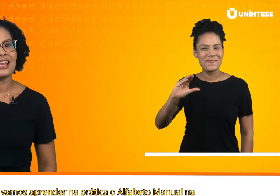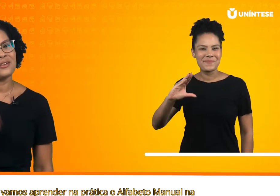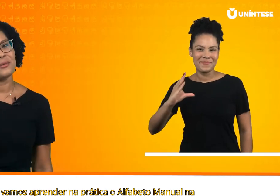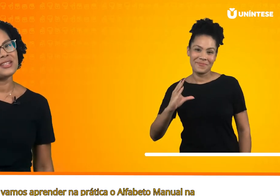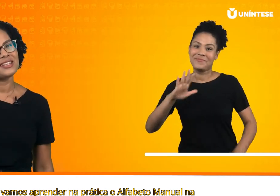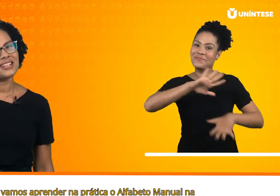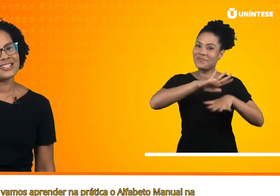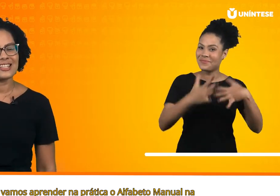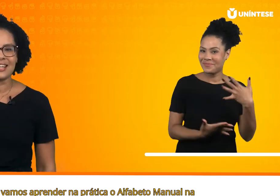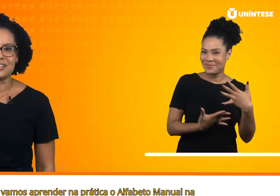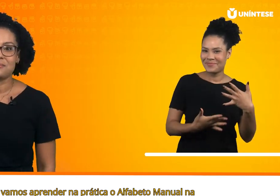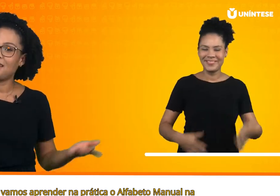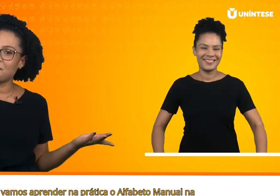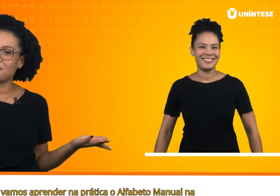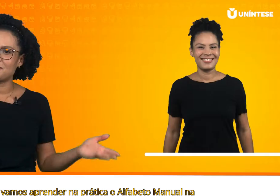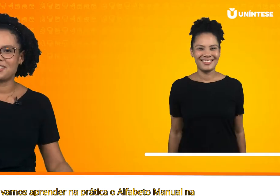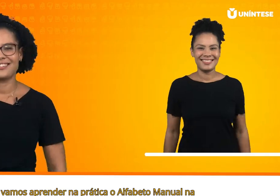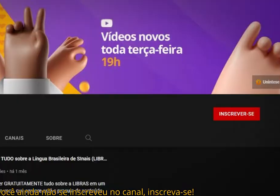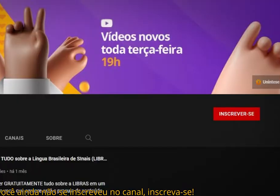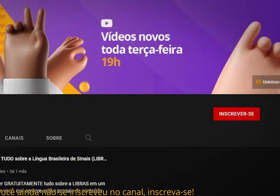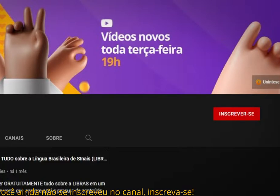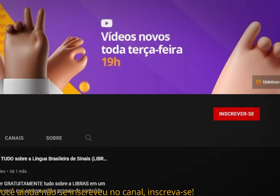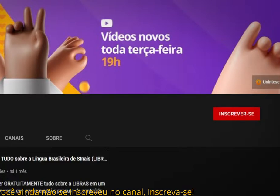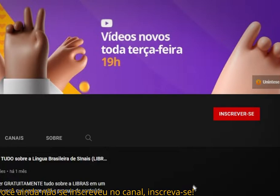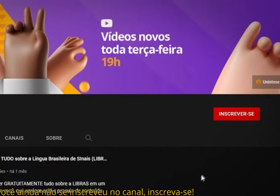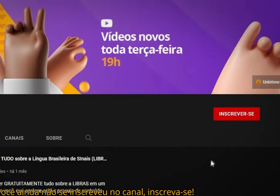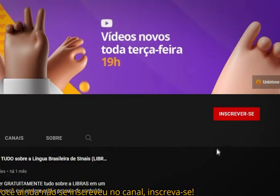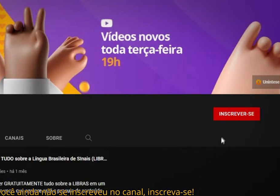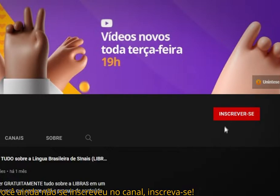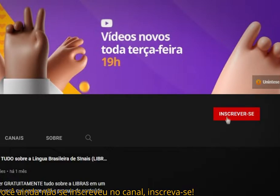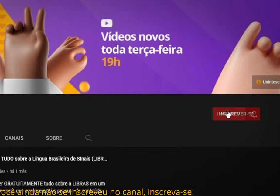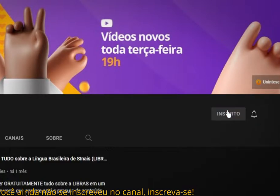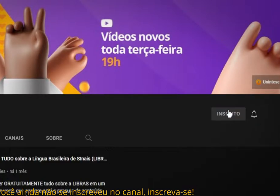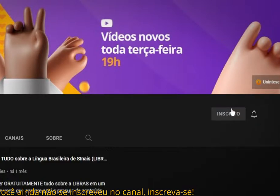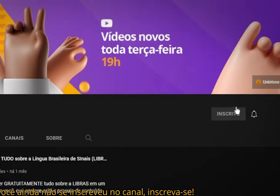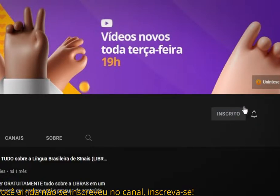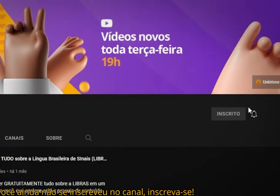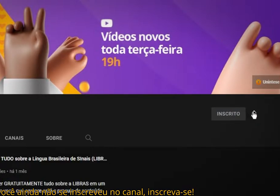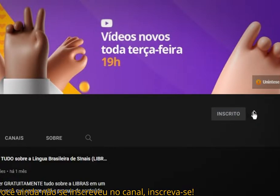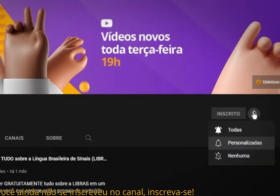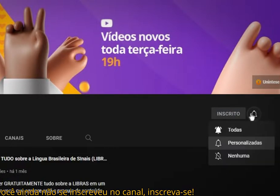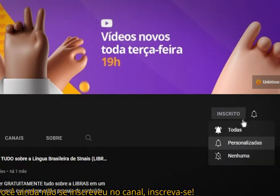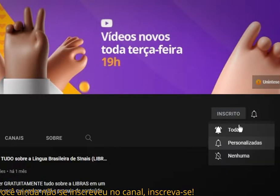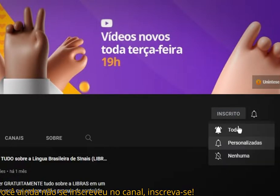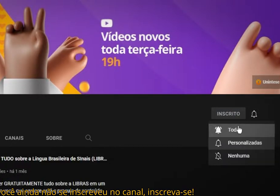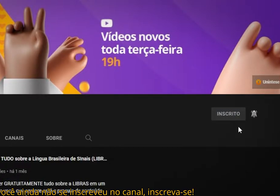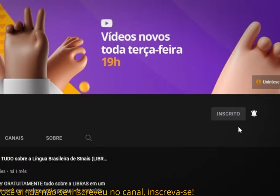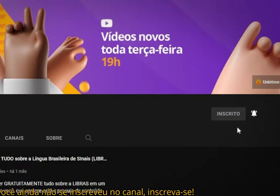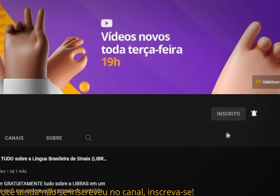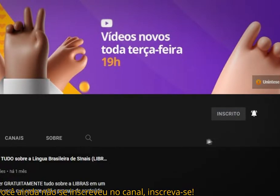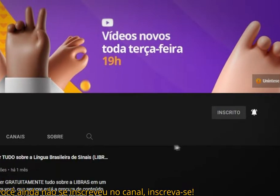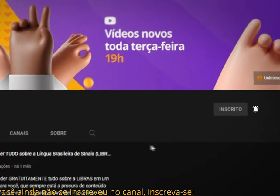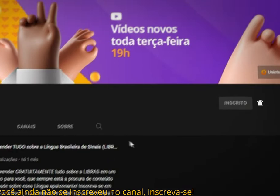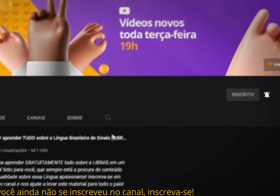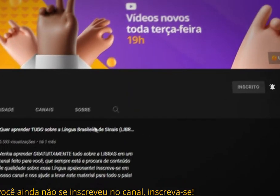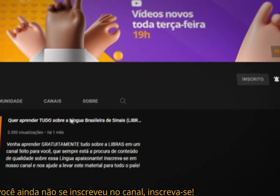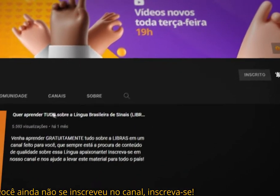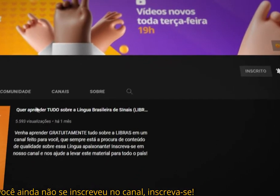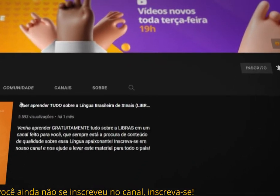língua brasileira de sinais, Libras. Se você ainda não se inscreveu no canal, inscreva-se! Aproveita e ativa o sininho para